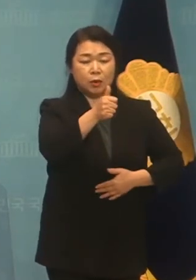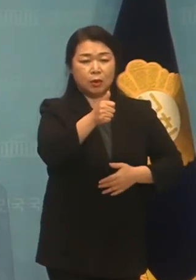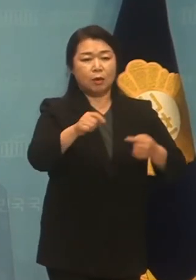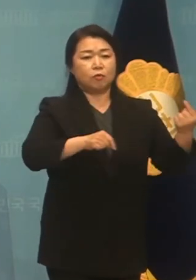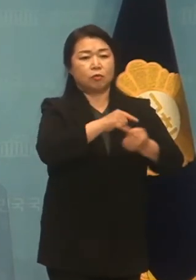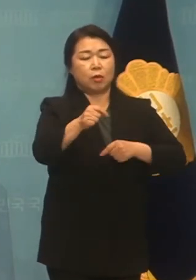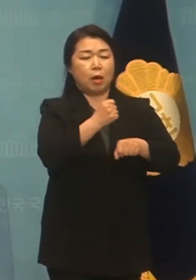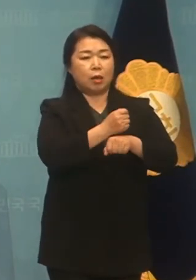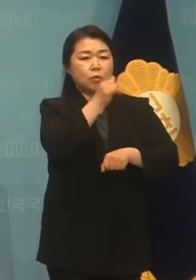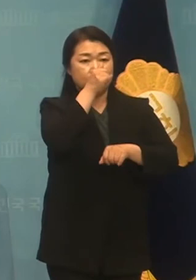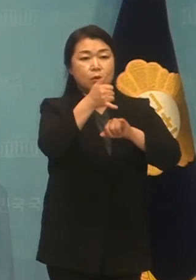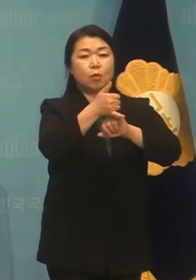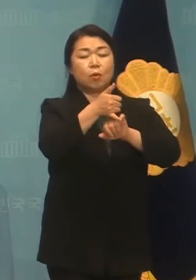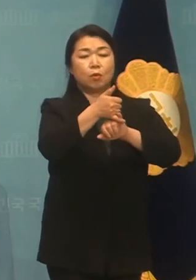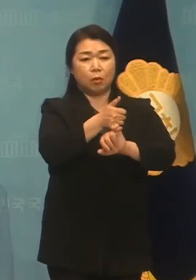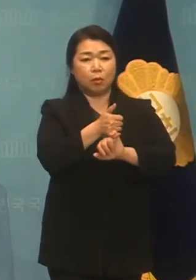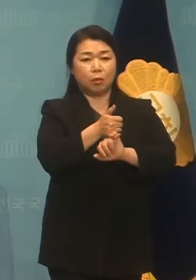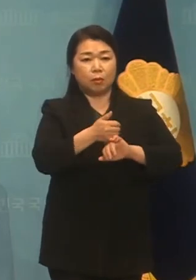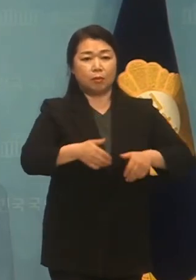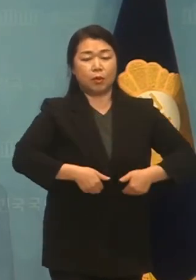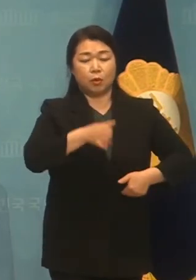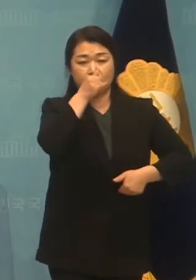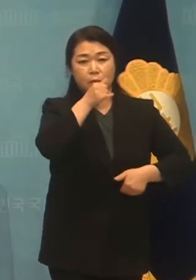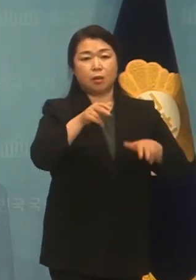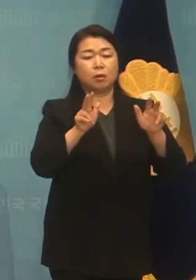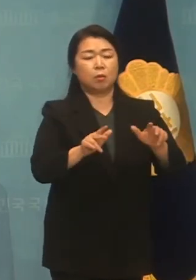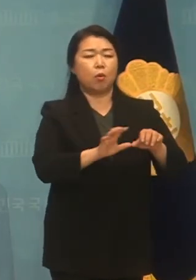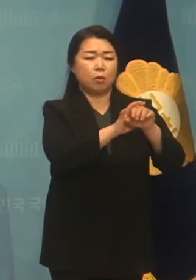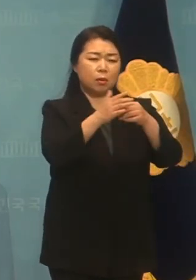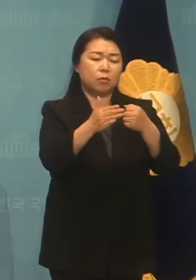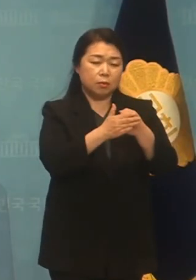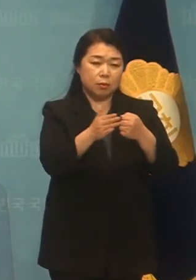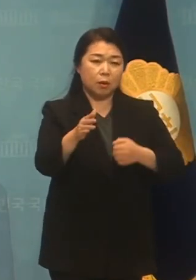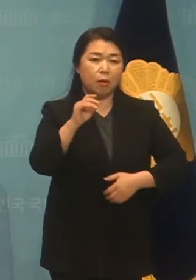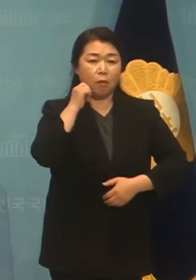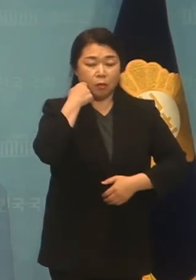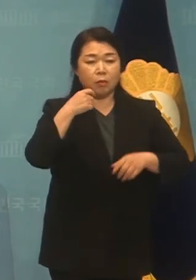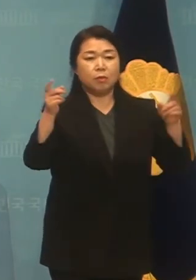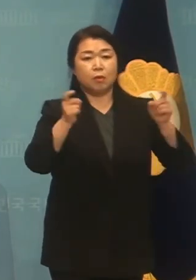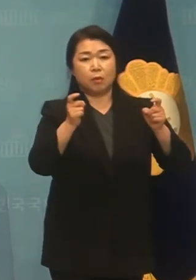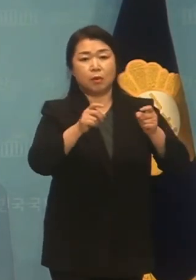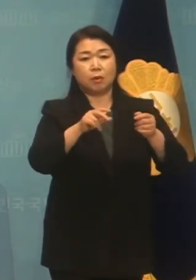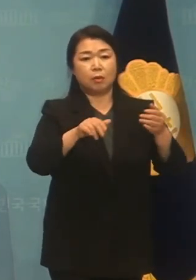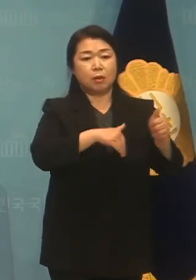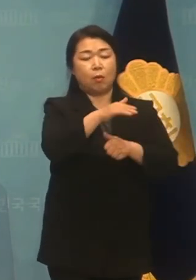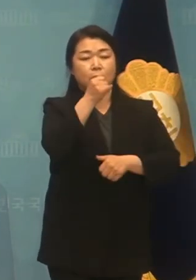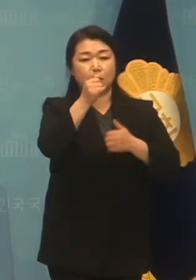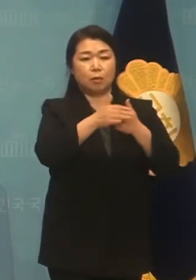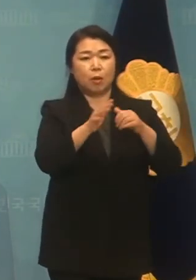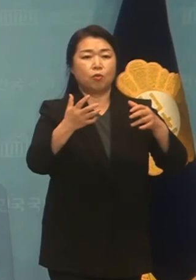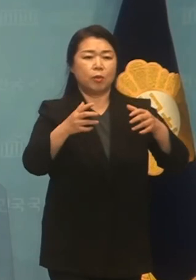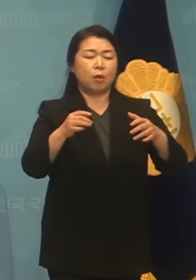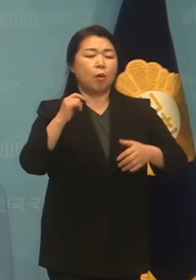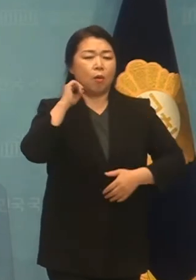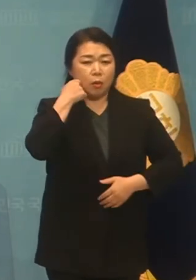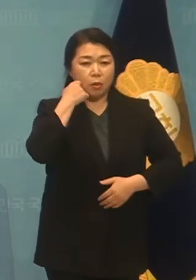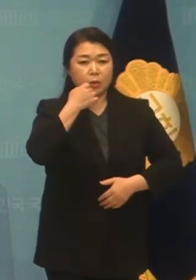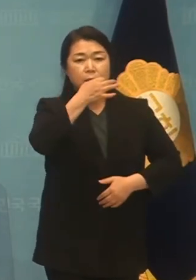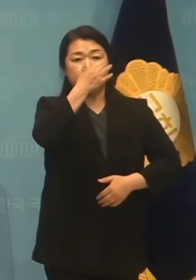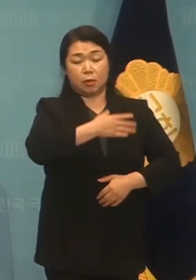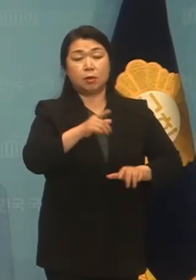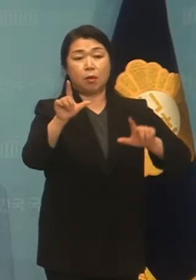국정에 공백이 없도록 해야 되겠습니다. 지금은 코로나19와 같은 전쟁으로 우리 국민이 아주 어렵고